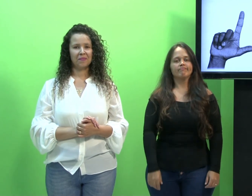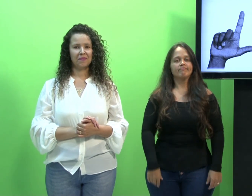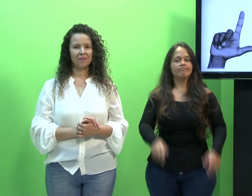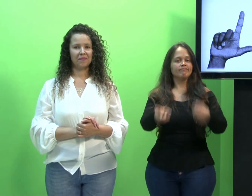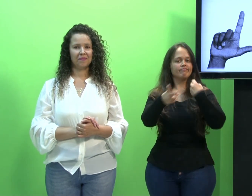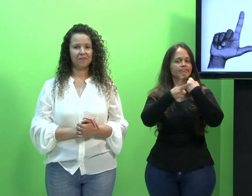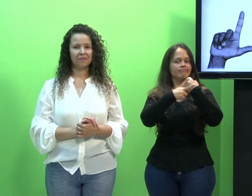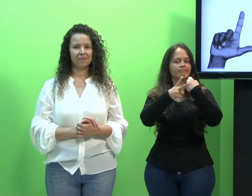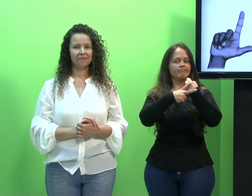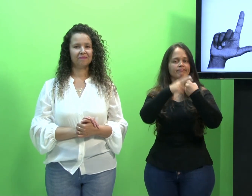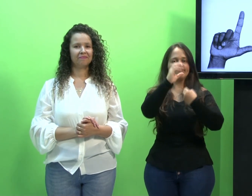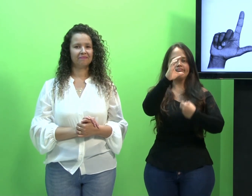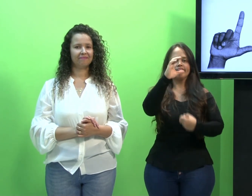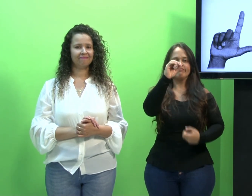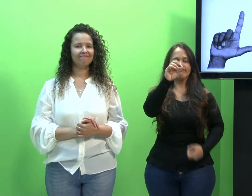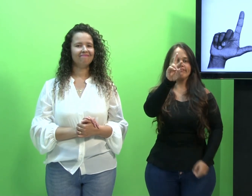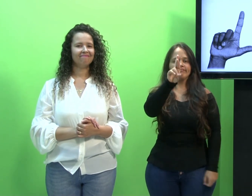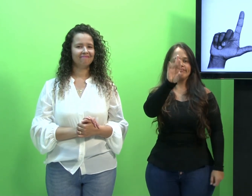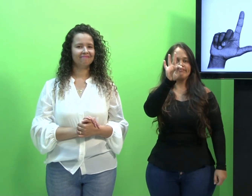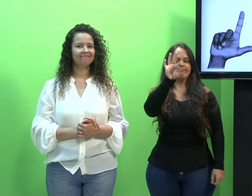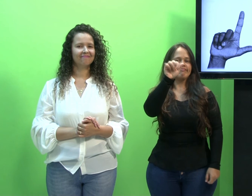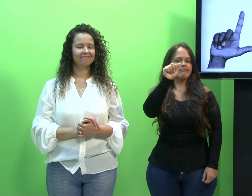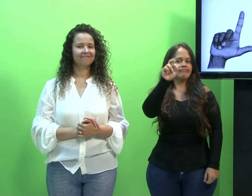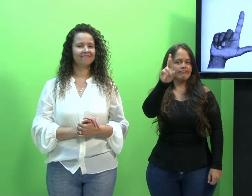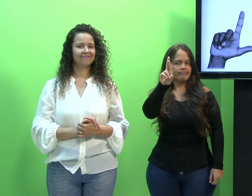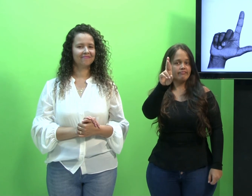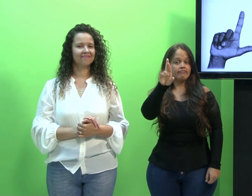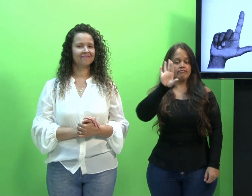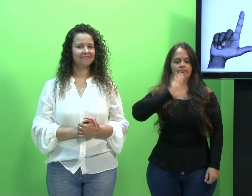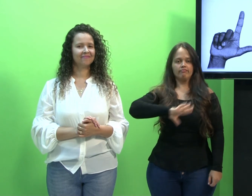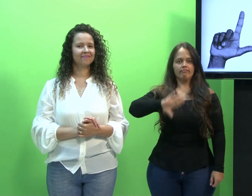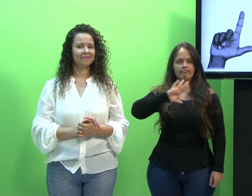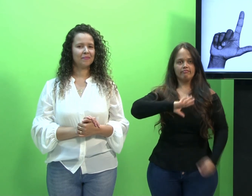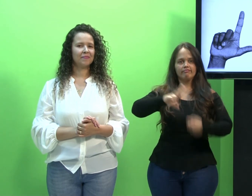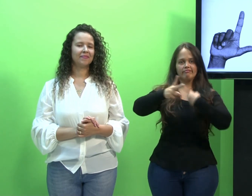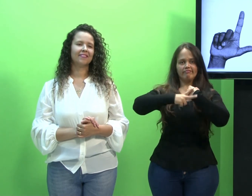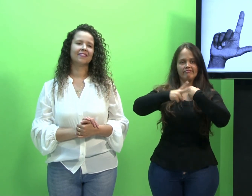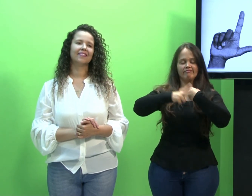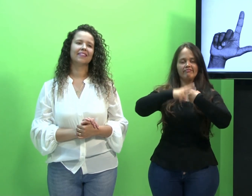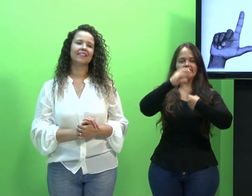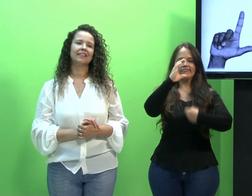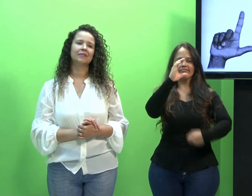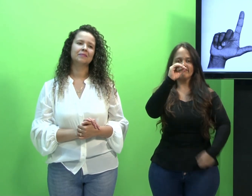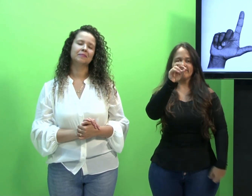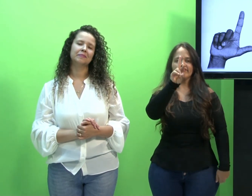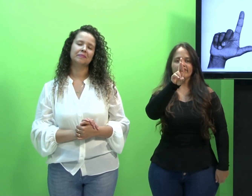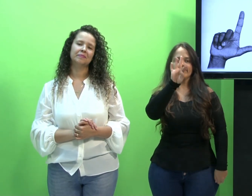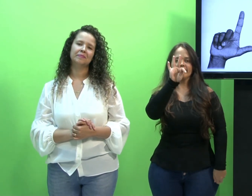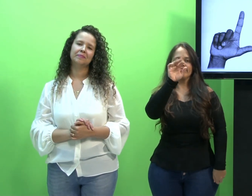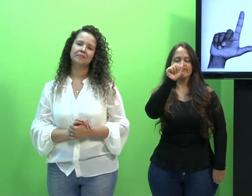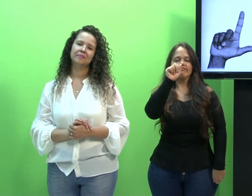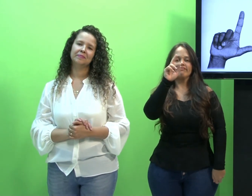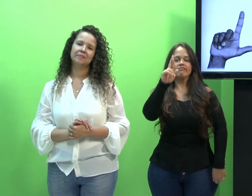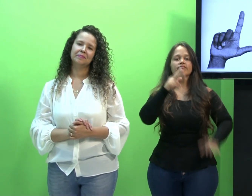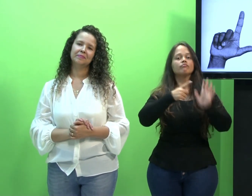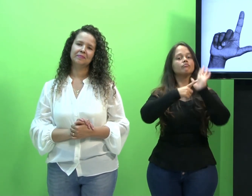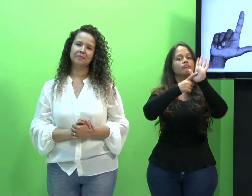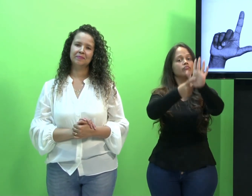o verbo cortar. Em português, o verbo cortar exprime uma ação onde algo está